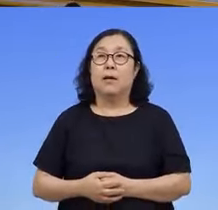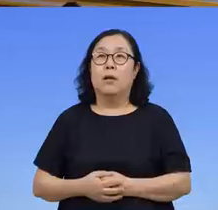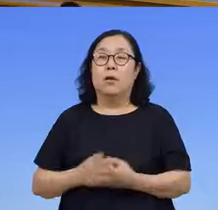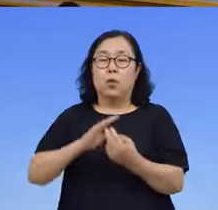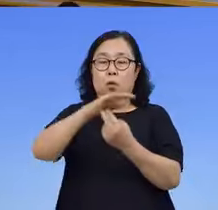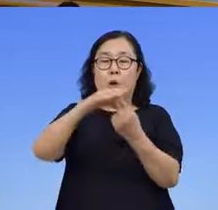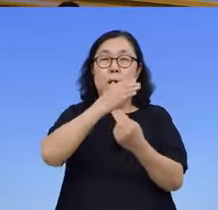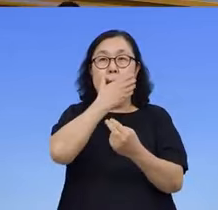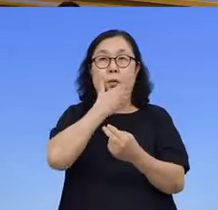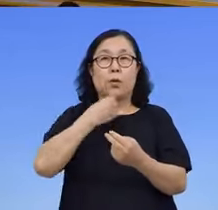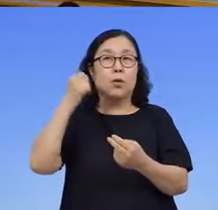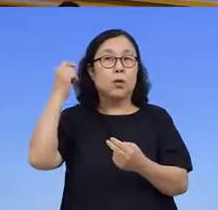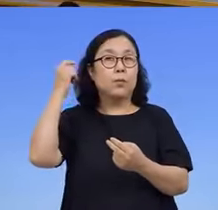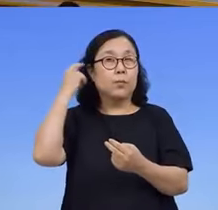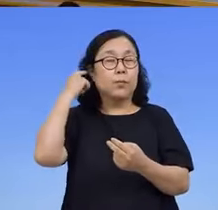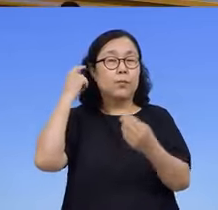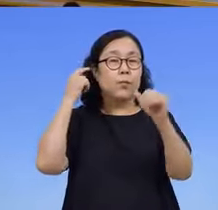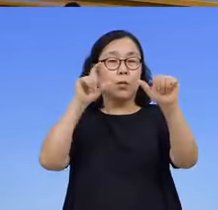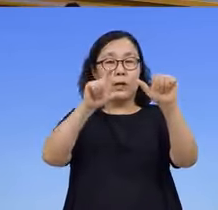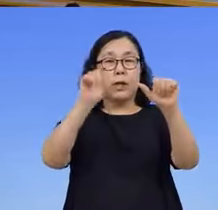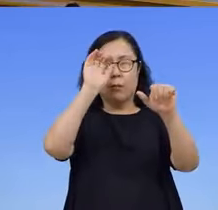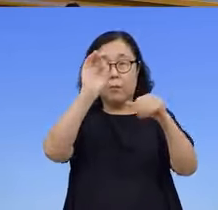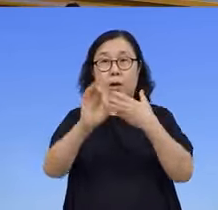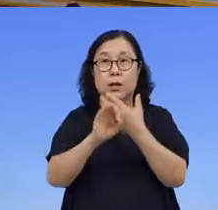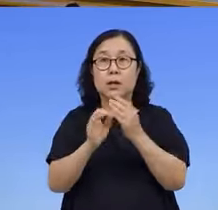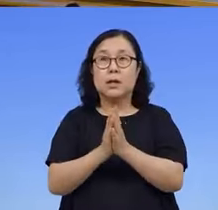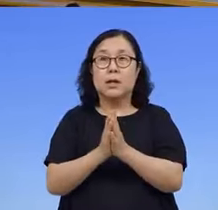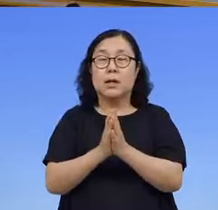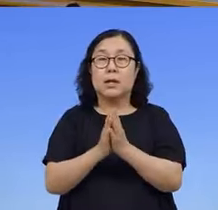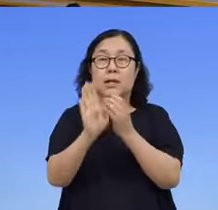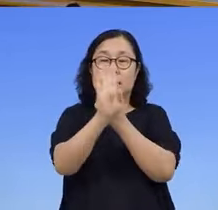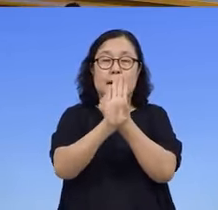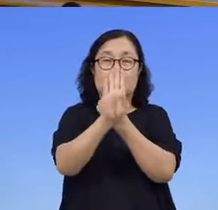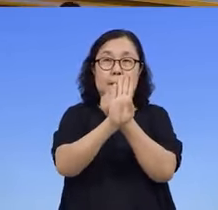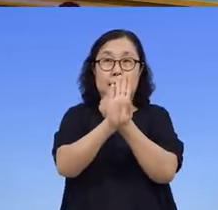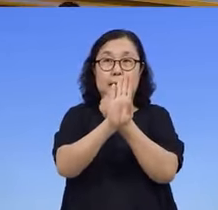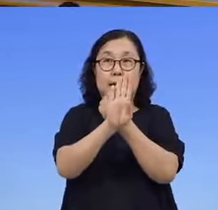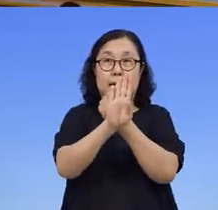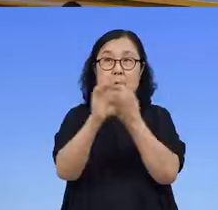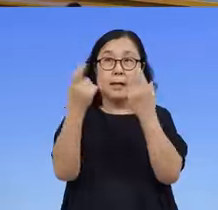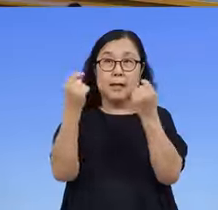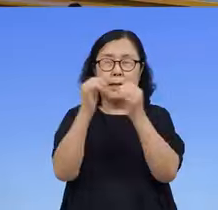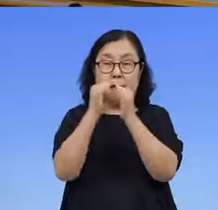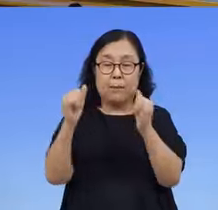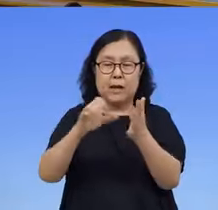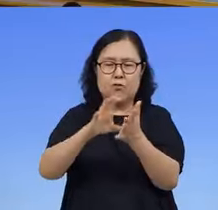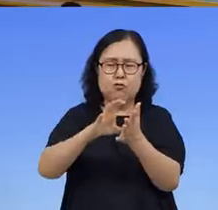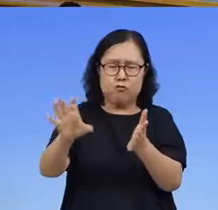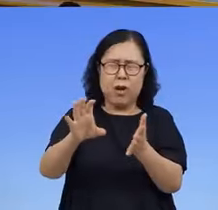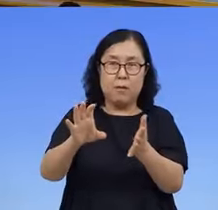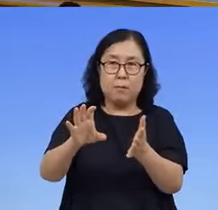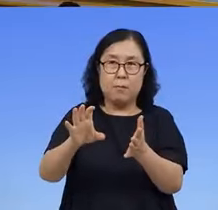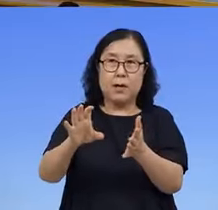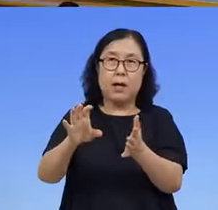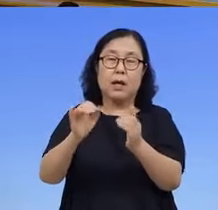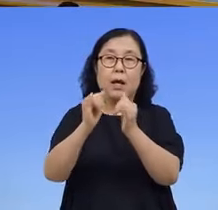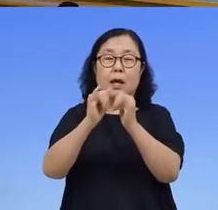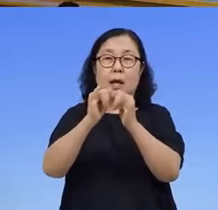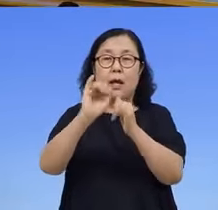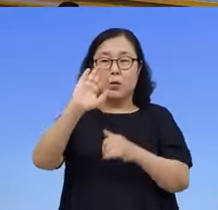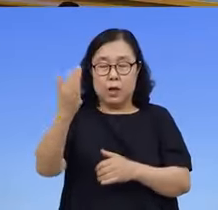요한복음 5장에 보면은요, 이 장로들의 전통이라는 껍데기에 쌓여 있는 사람들이 얼마나 이게 괴물이 되기